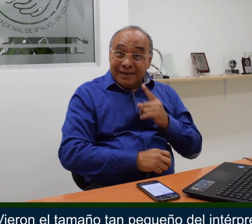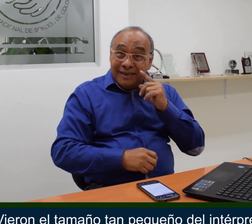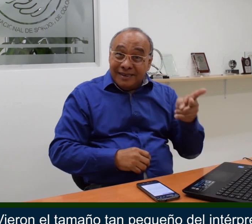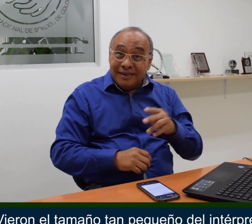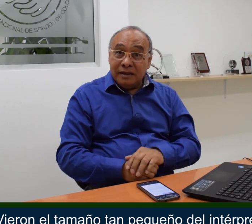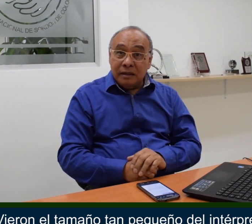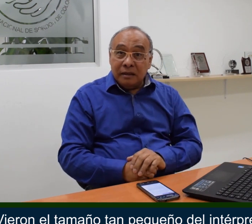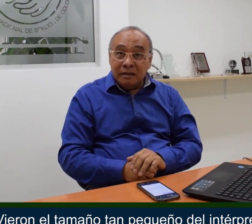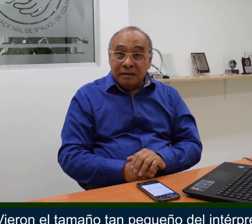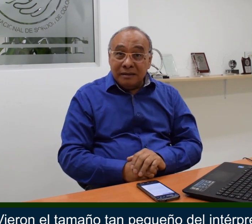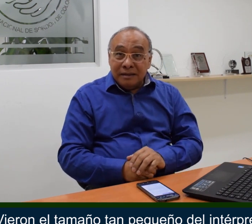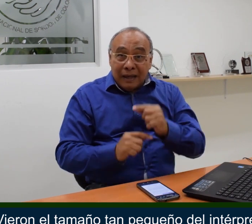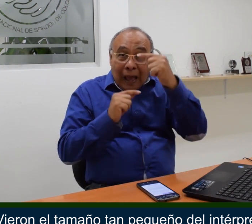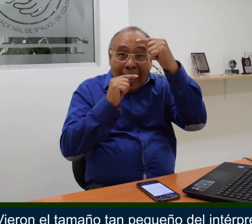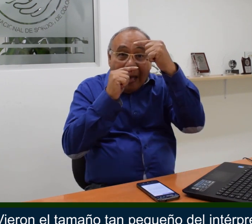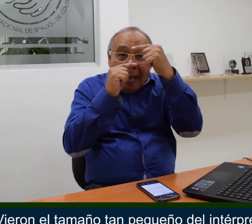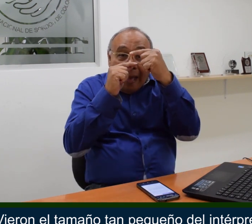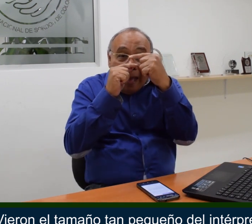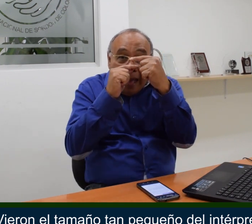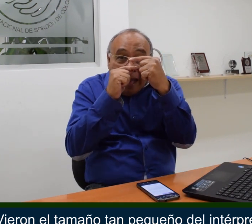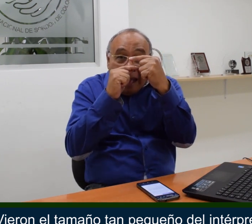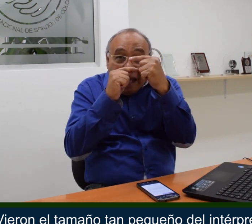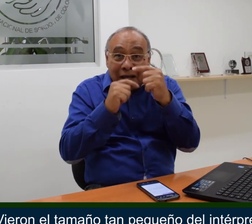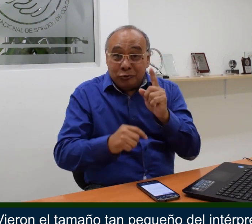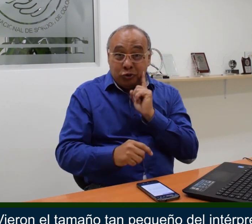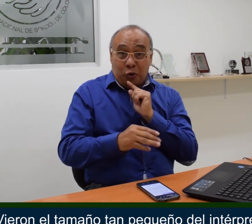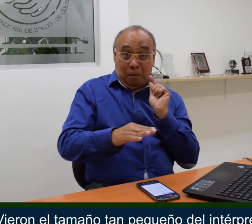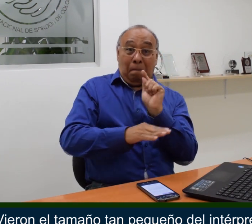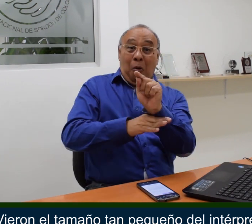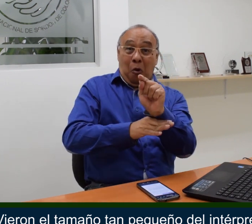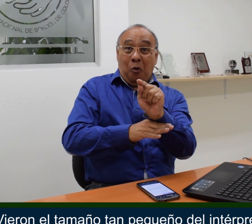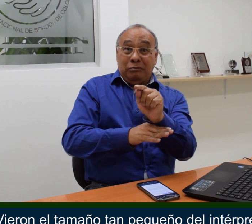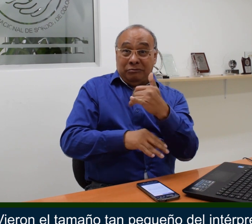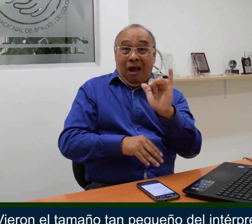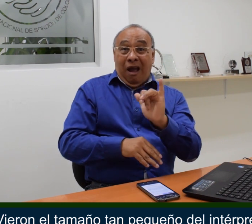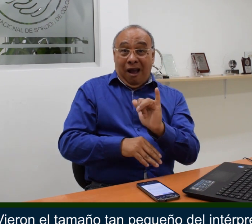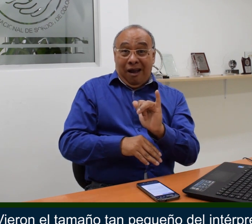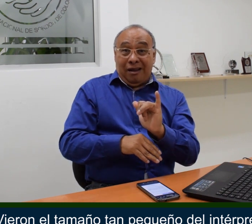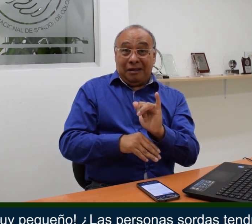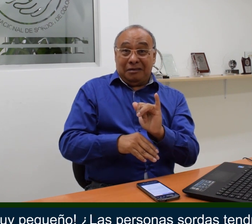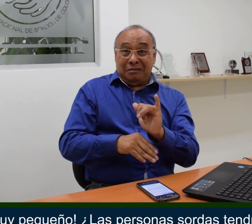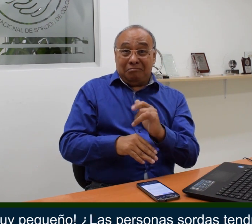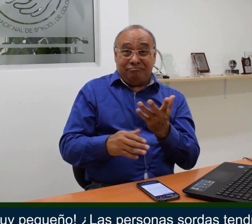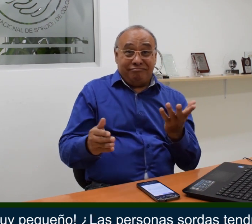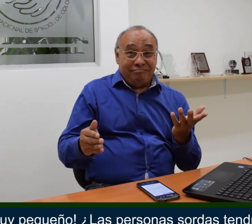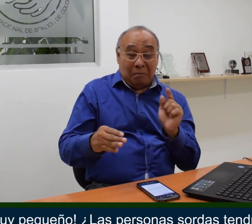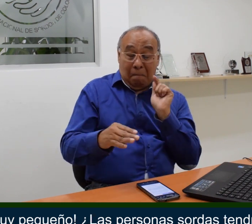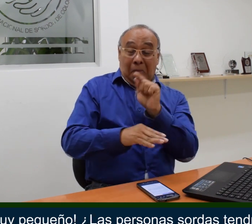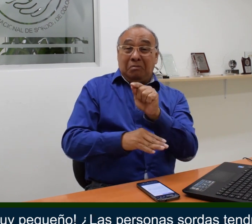¿Vieron el tamaño tan pequeño del intérprete? Una persona sorda respondió haciendo esta crítica. ¡Es muy pequeño! ¿Las